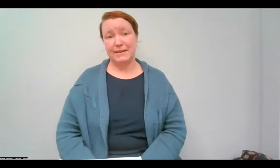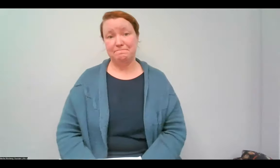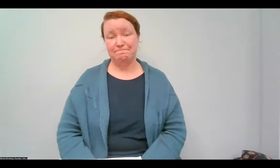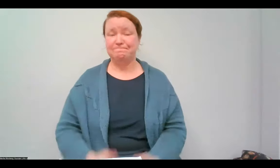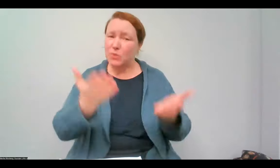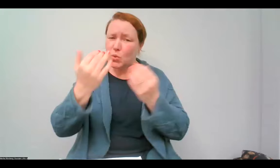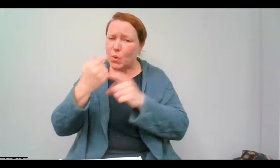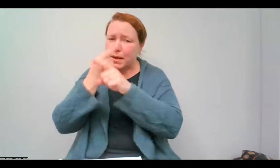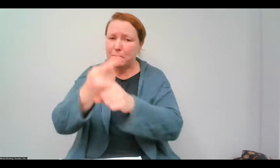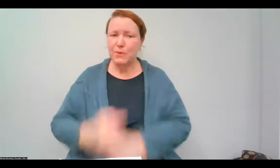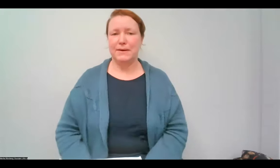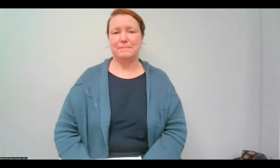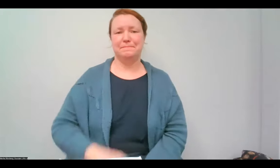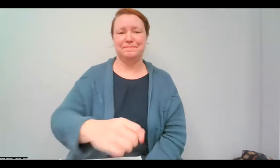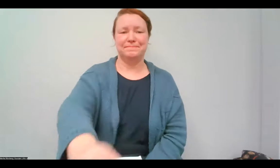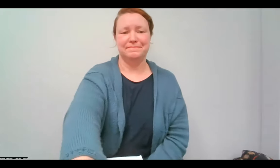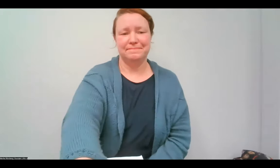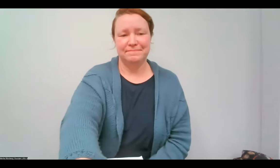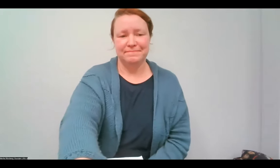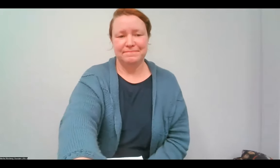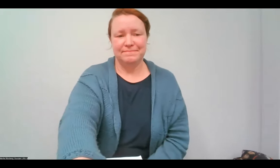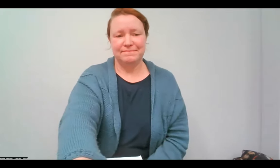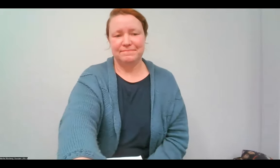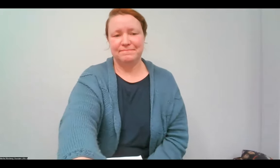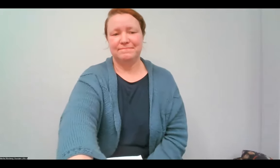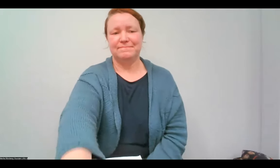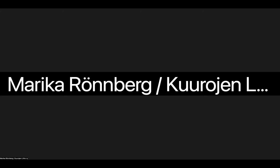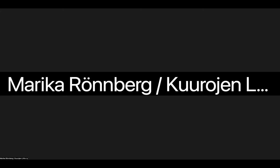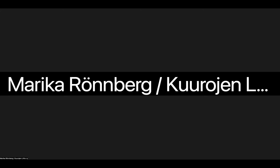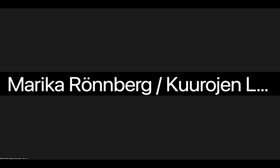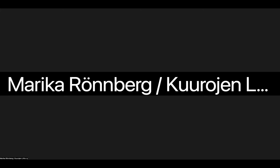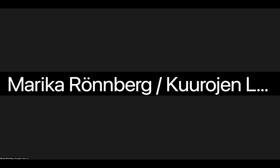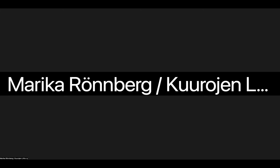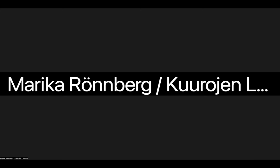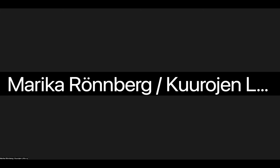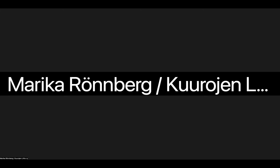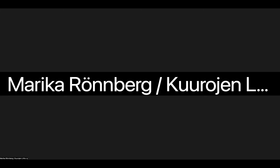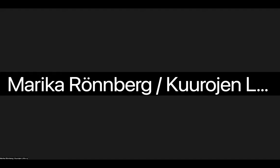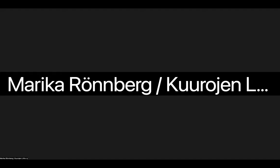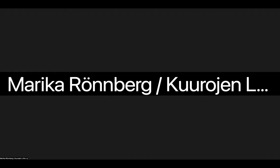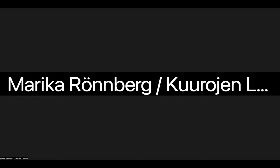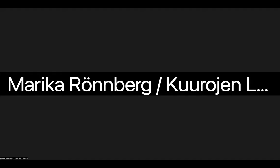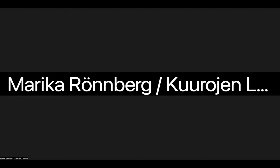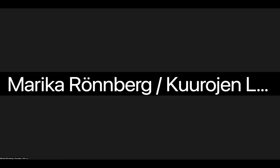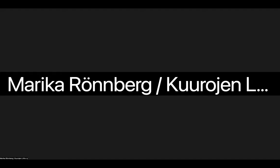kanavia, noin marraskuun lopulla se tulee. Eli tulkaa mukaan paneeliin ja kyselyihin.